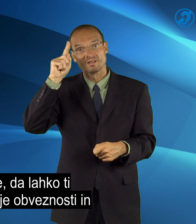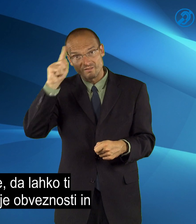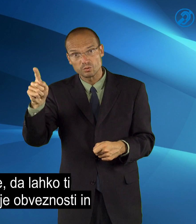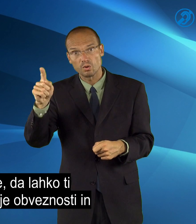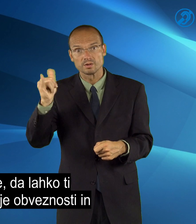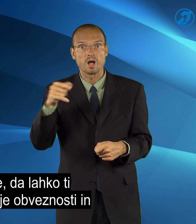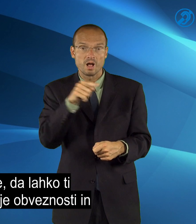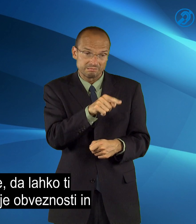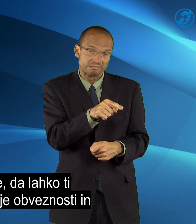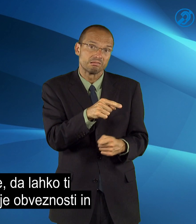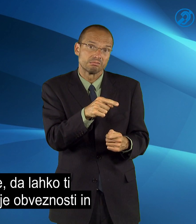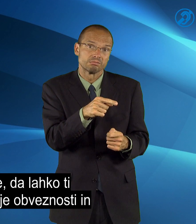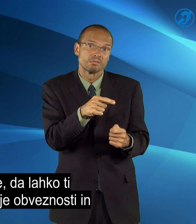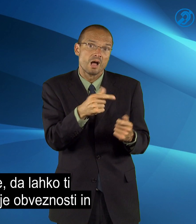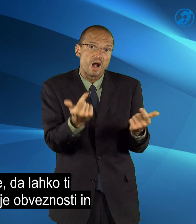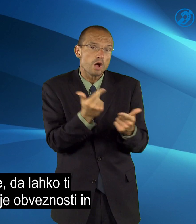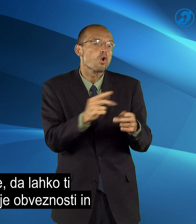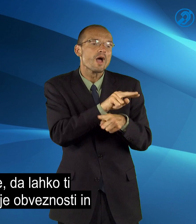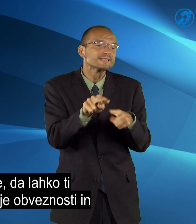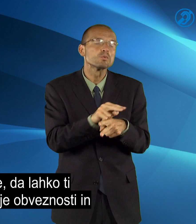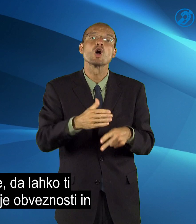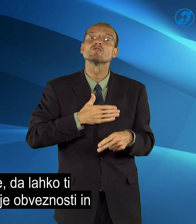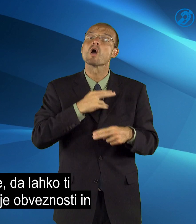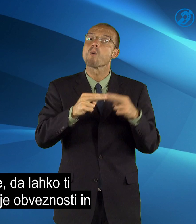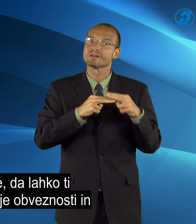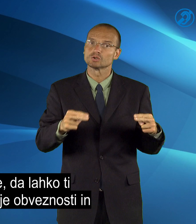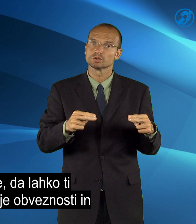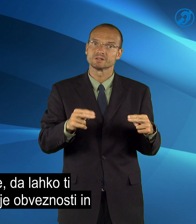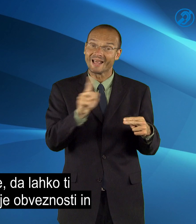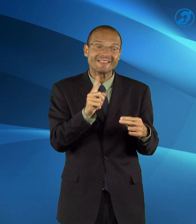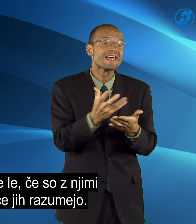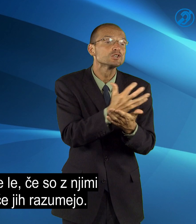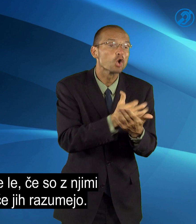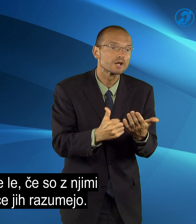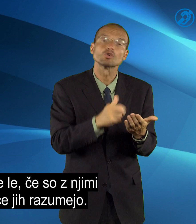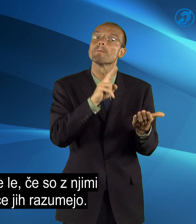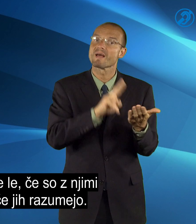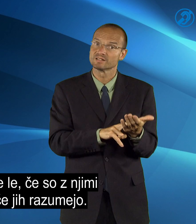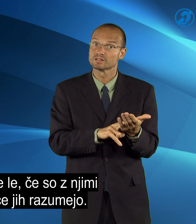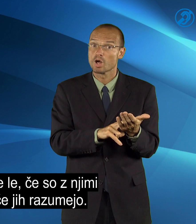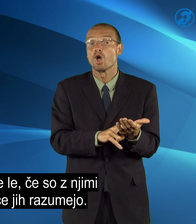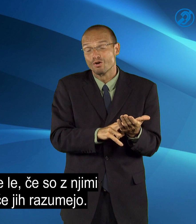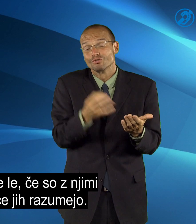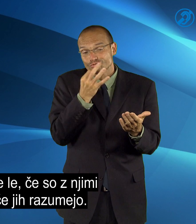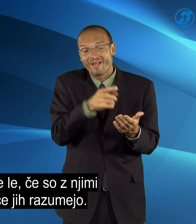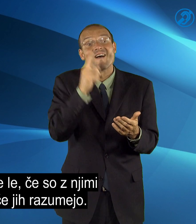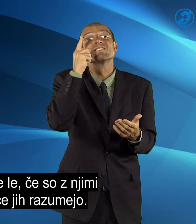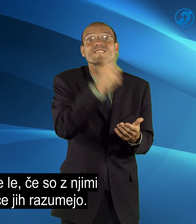Zavedajo se, da lahko ti izpolnjujejo svoje obveznosti in izkoristijo pravice, le če so z njimi seznanjeni in če